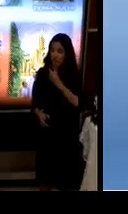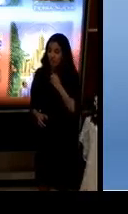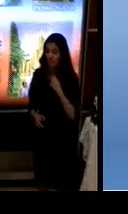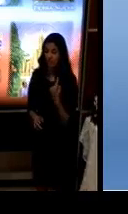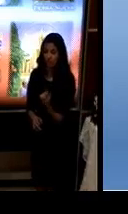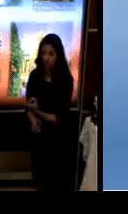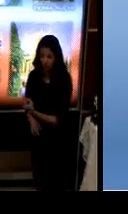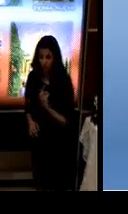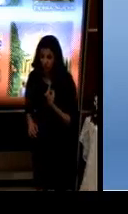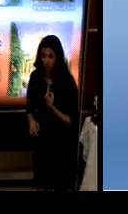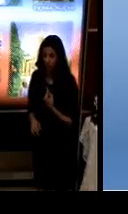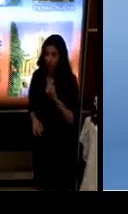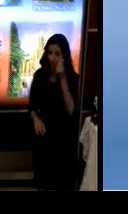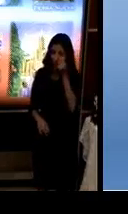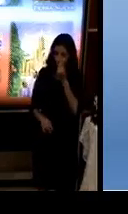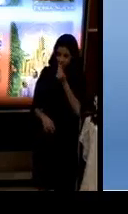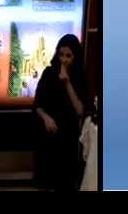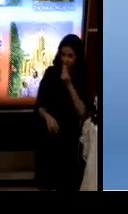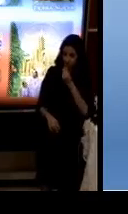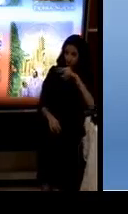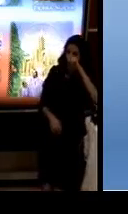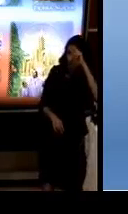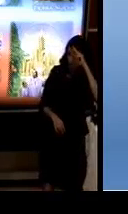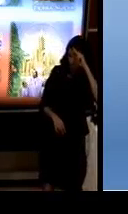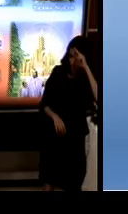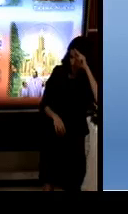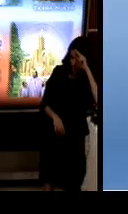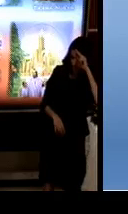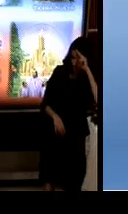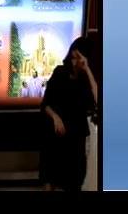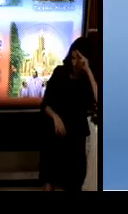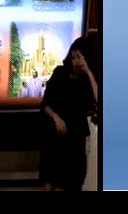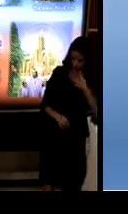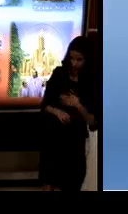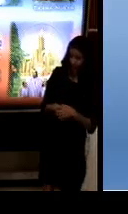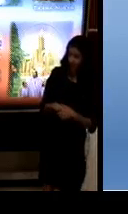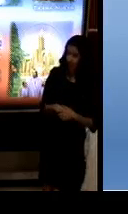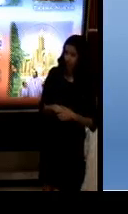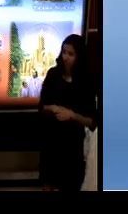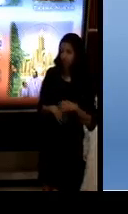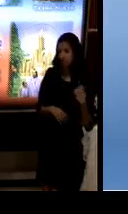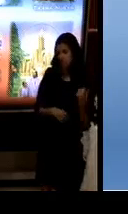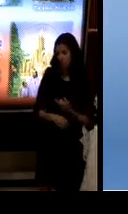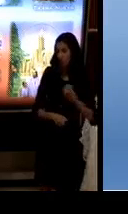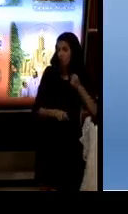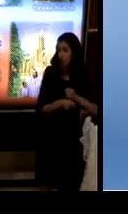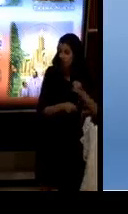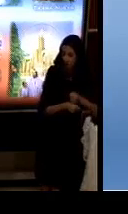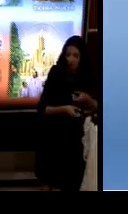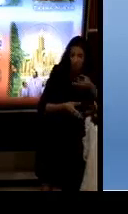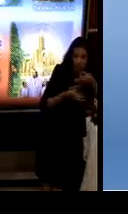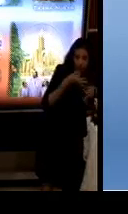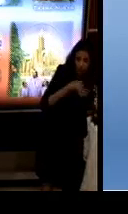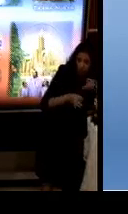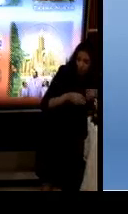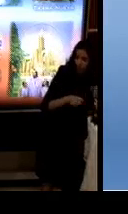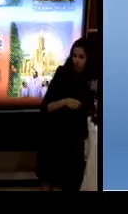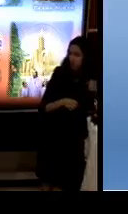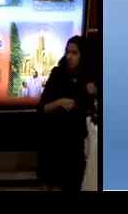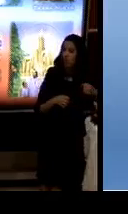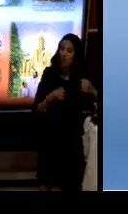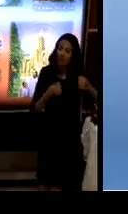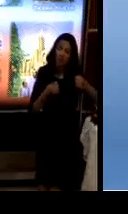tu mundo y te conectes a Dios. Dejar de lado tus tareas, tus negocios, tus